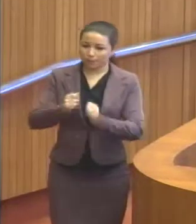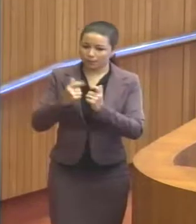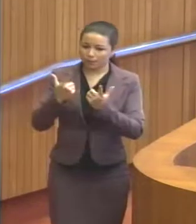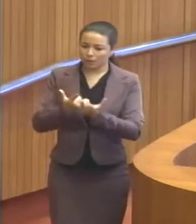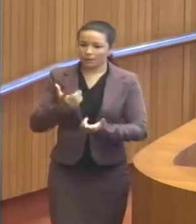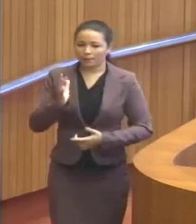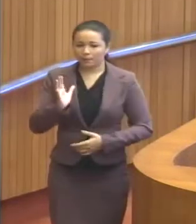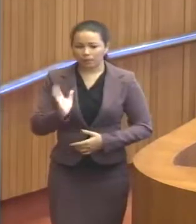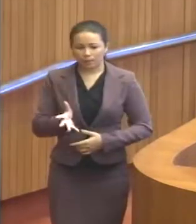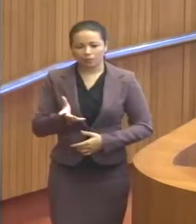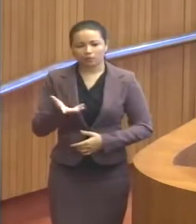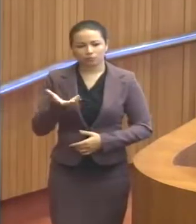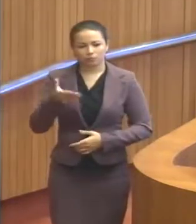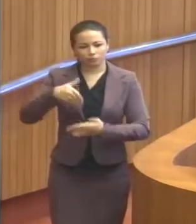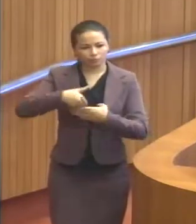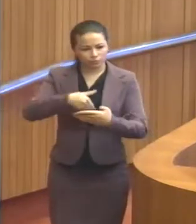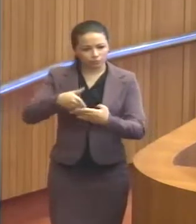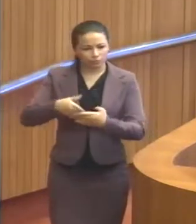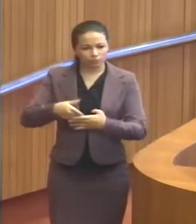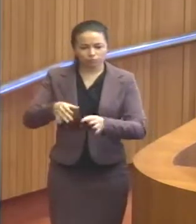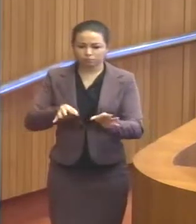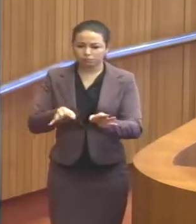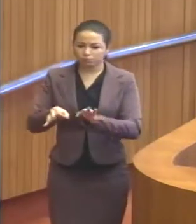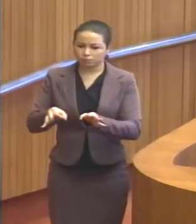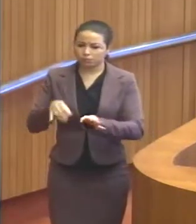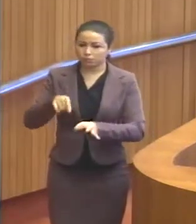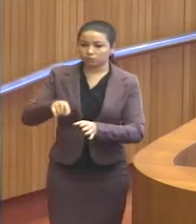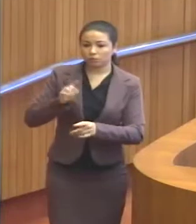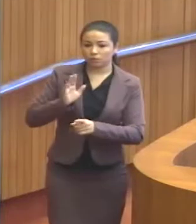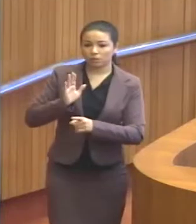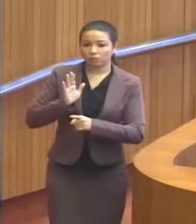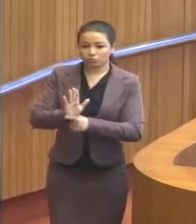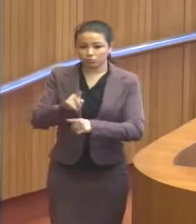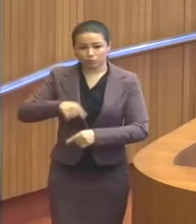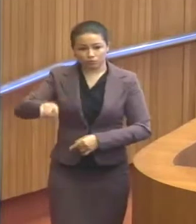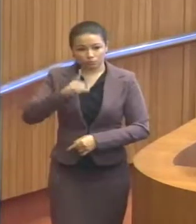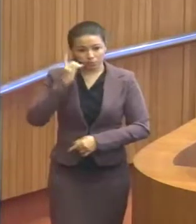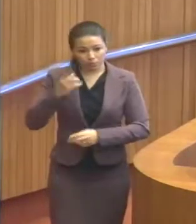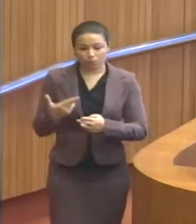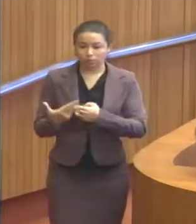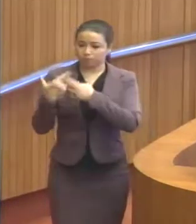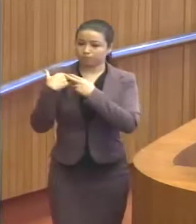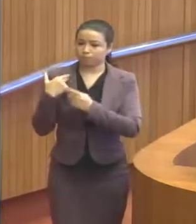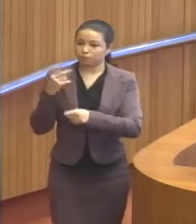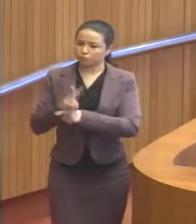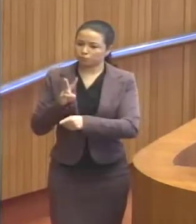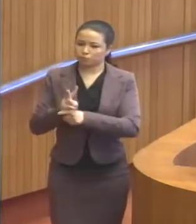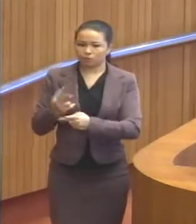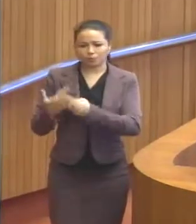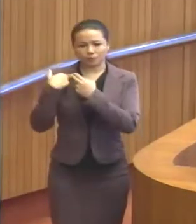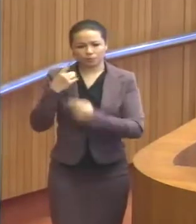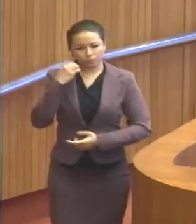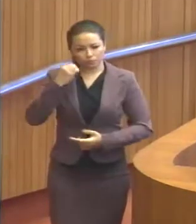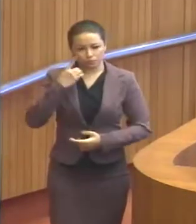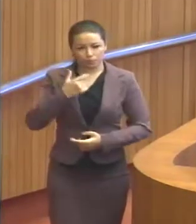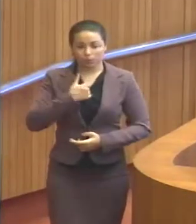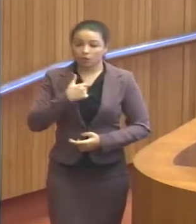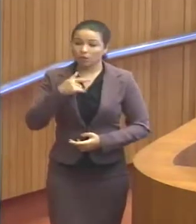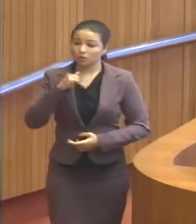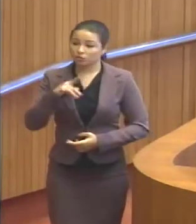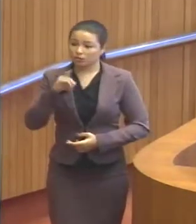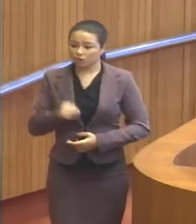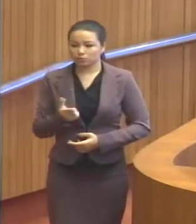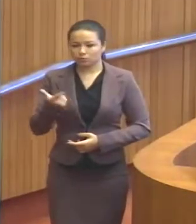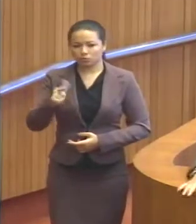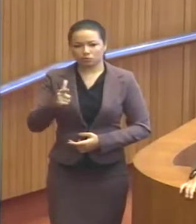foi eleito para defender a prerrogativa dos deputados. E que eu ainda reclamo que eu fui indiciado